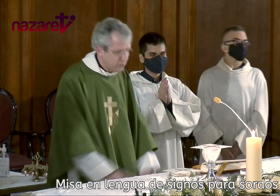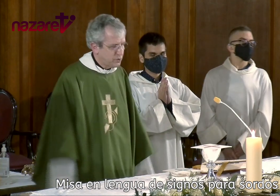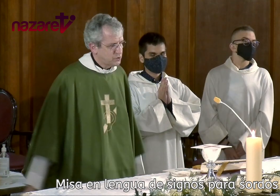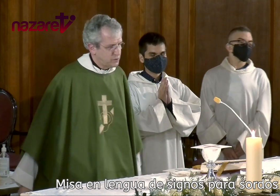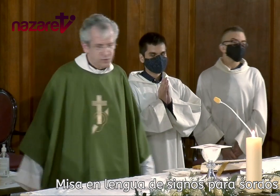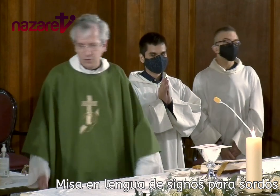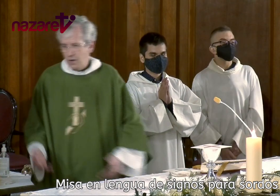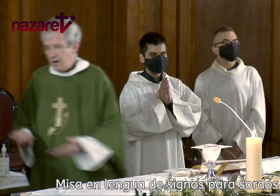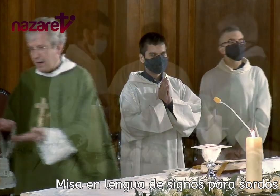nos muestra